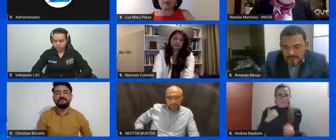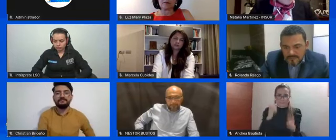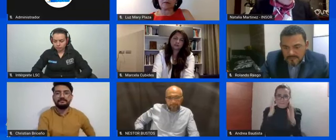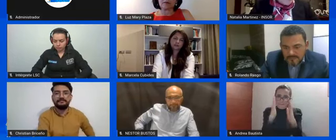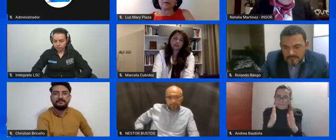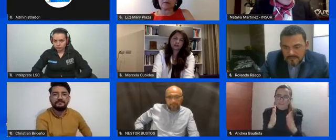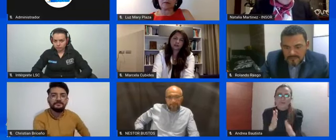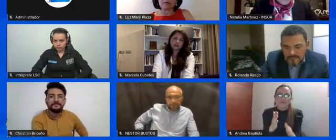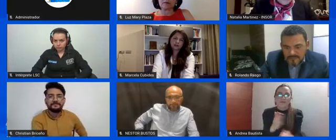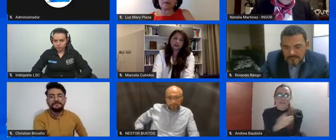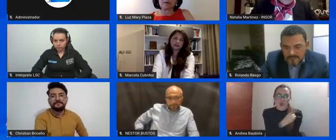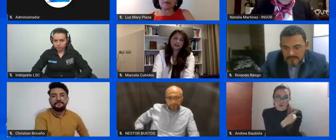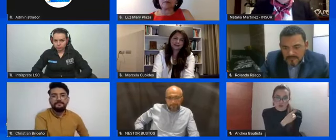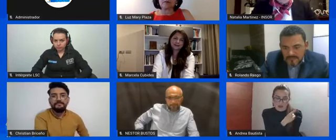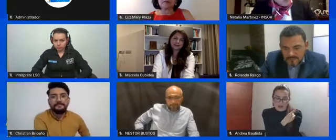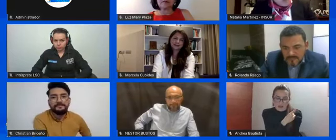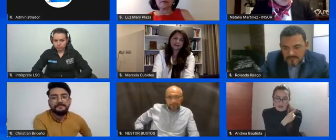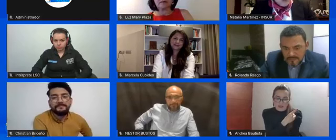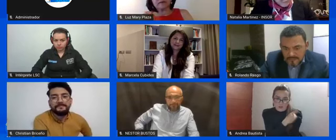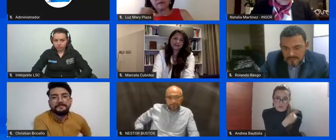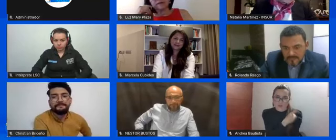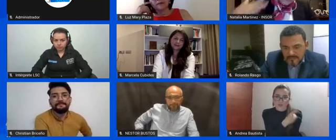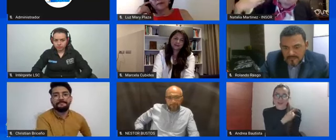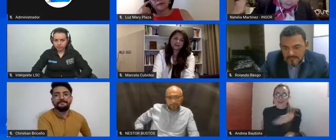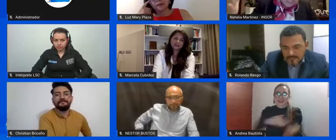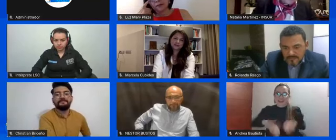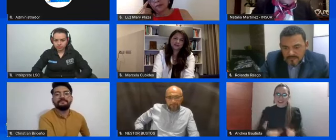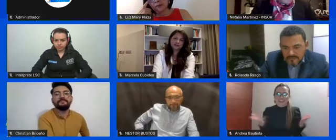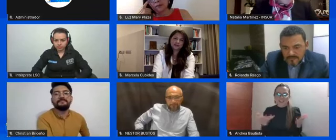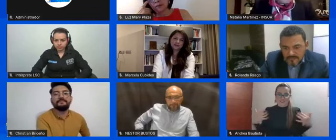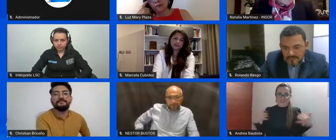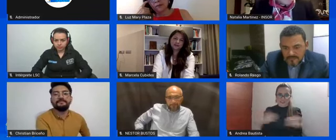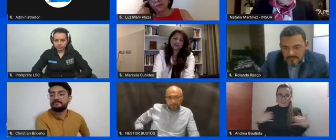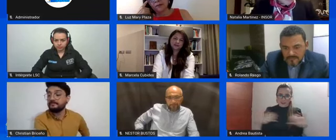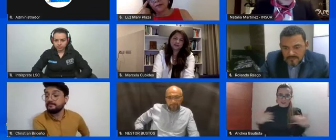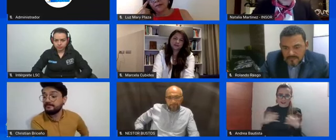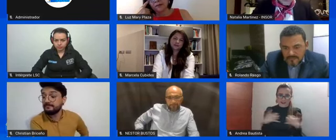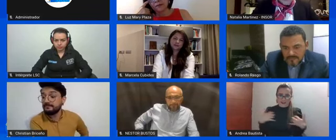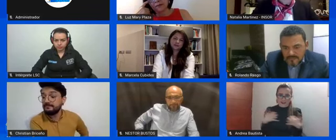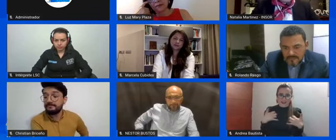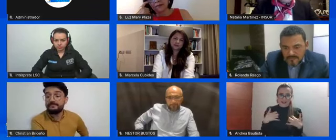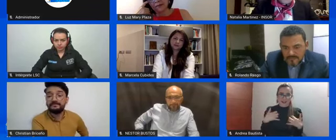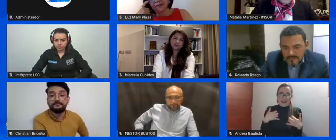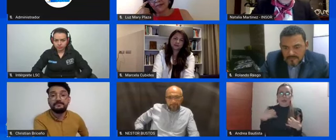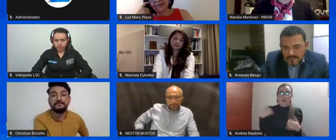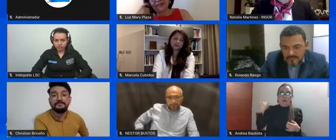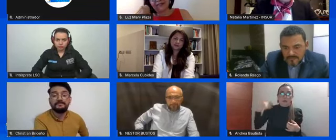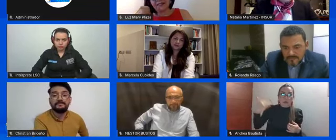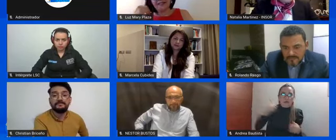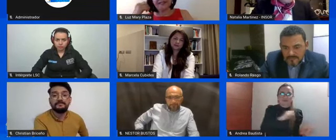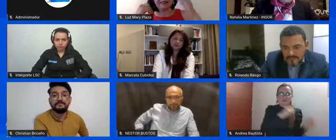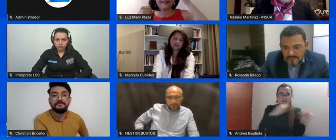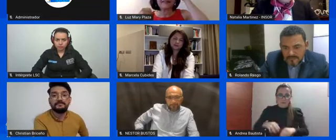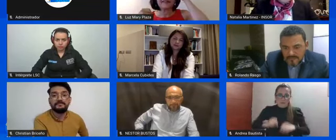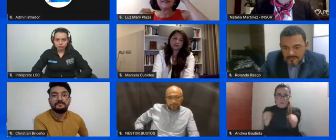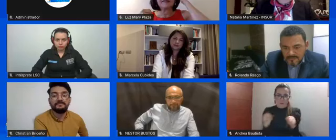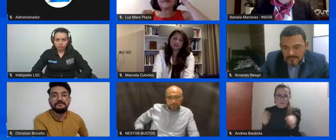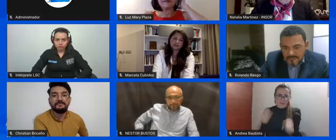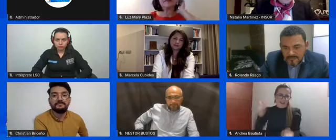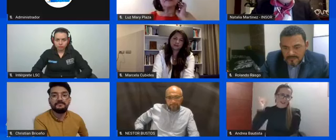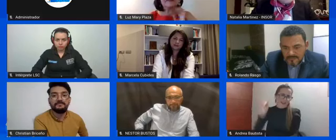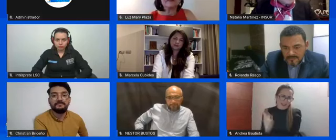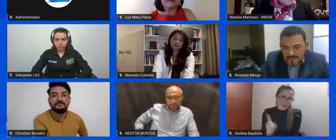Rolando nació en Valledupar y llegó a Bogotá hace muchísimos años, pero sigue siendo también una representación de la